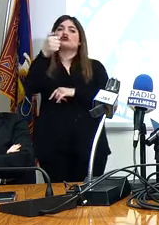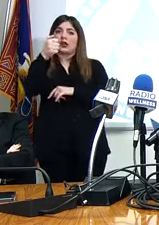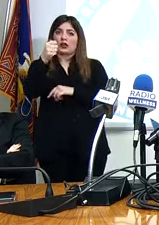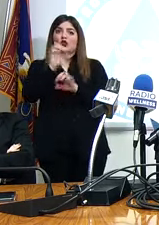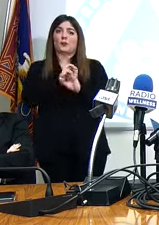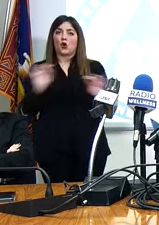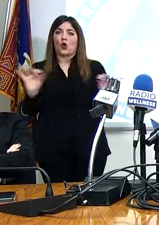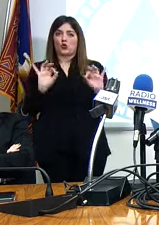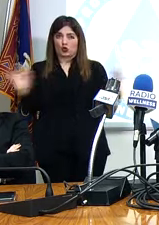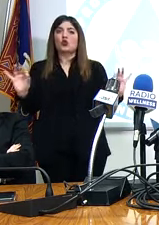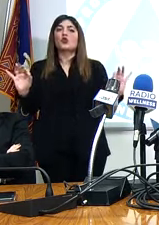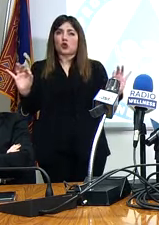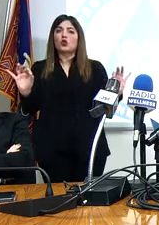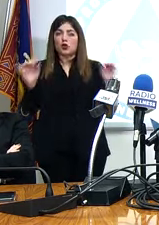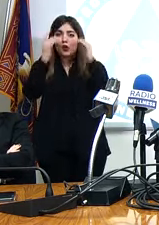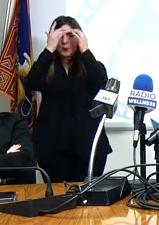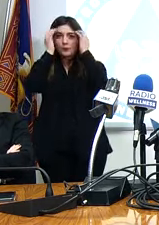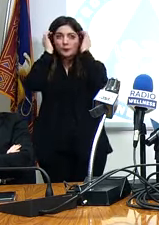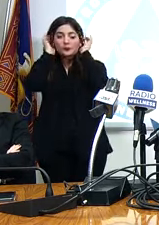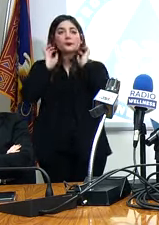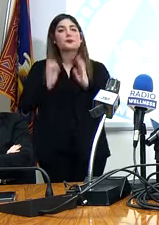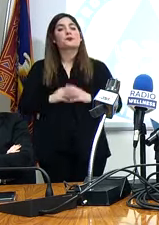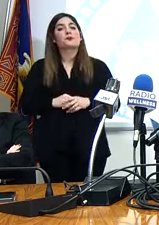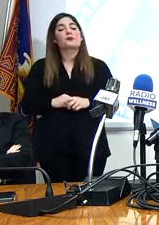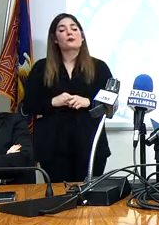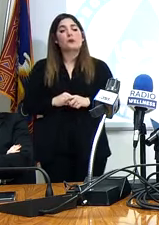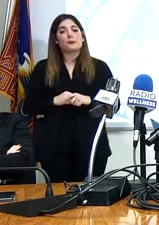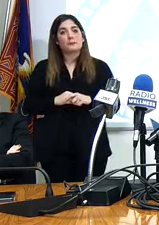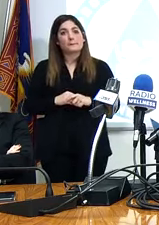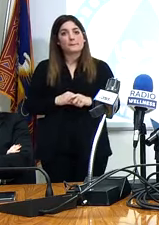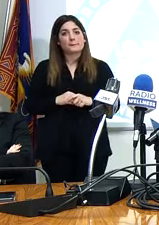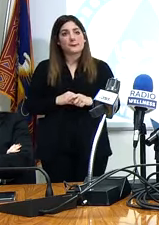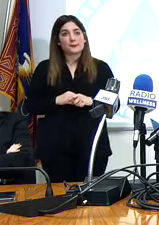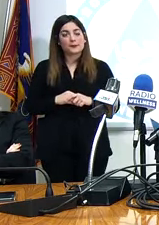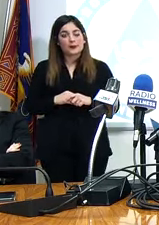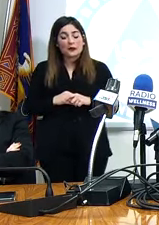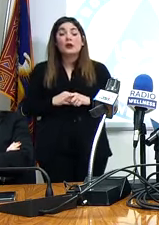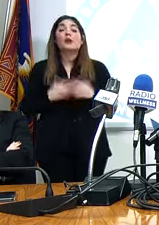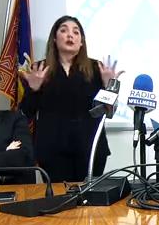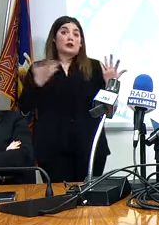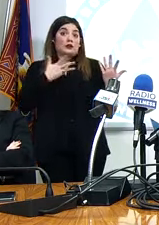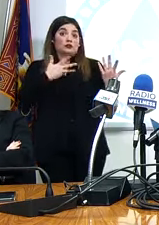c'è ancora ovviamente più sofferenza in alcune realtà, penso al Veronese